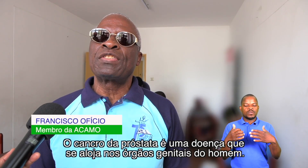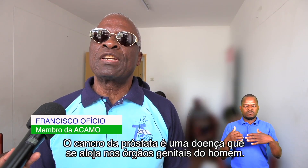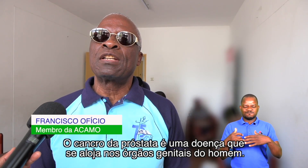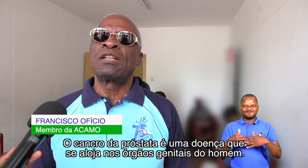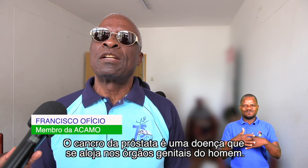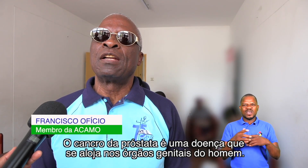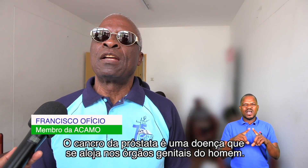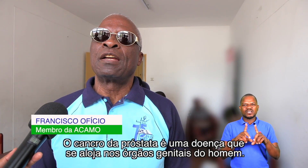doença